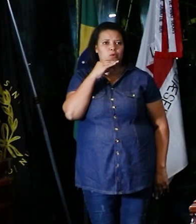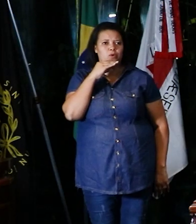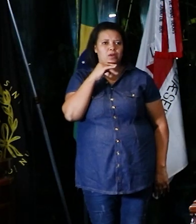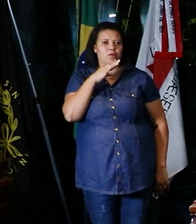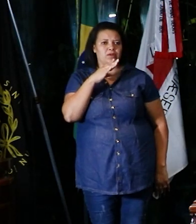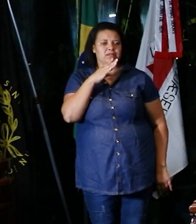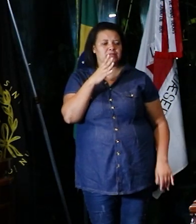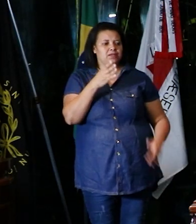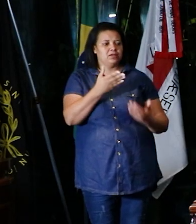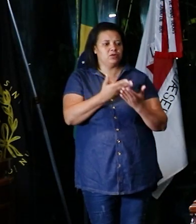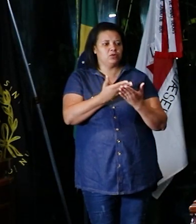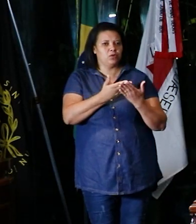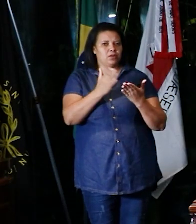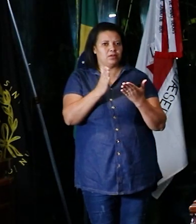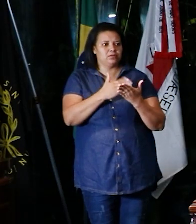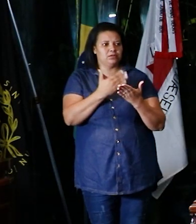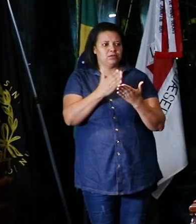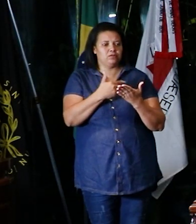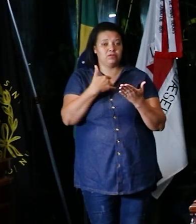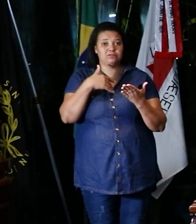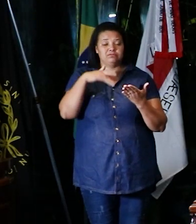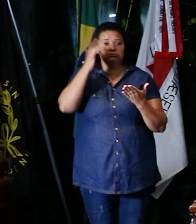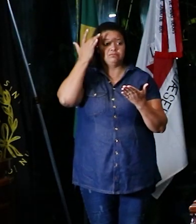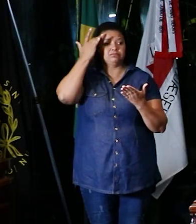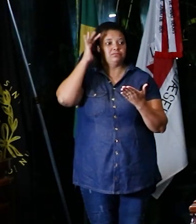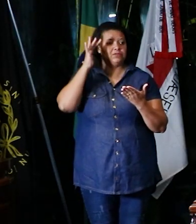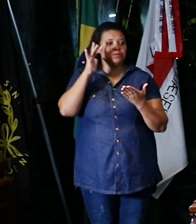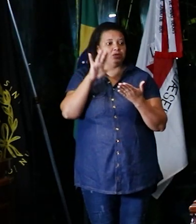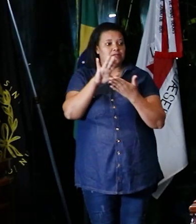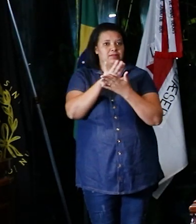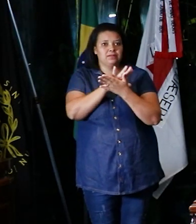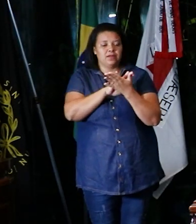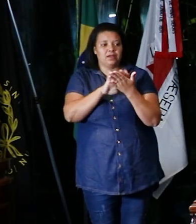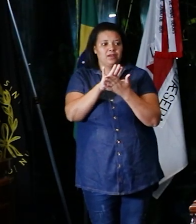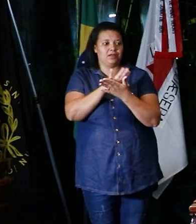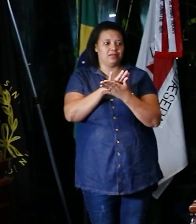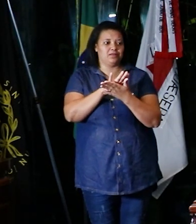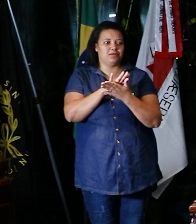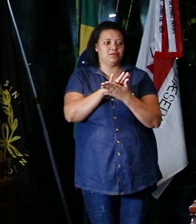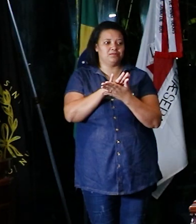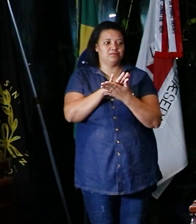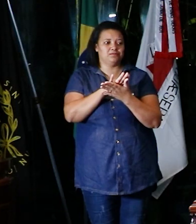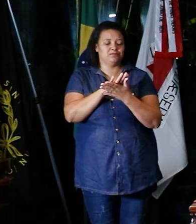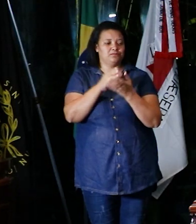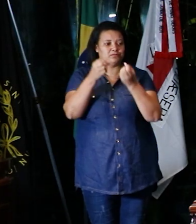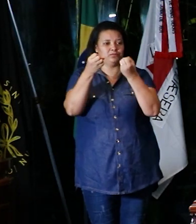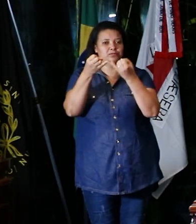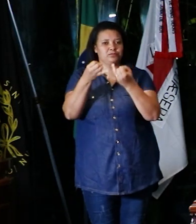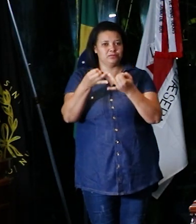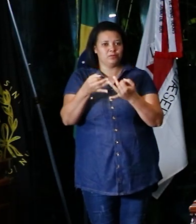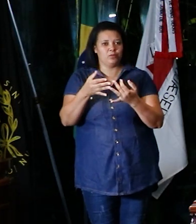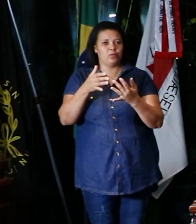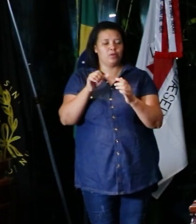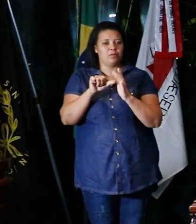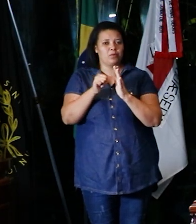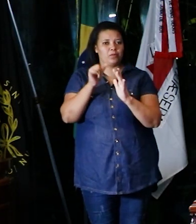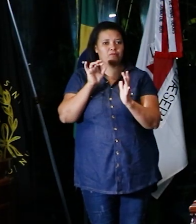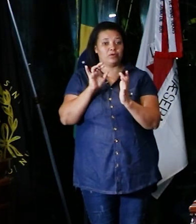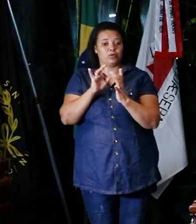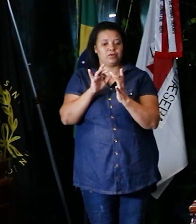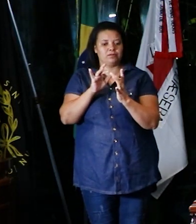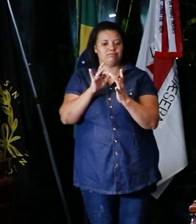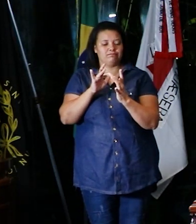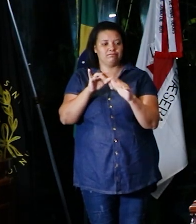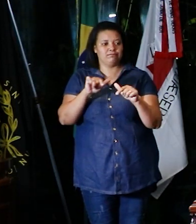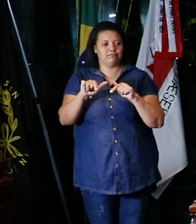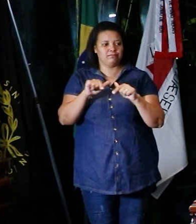Então, eu não sabia, eu não tinha nada, foi o que você chama de... foi um primeiro contato com a obra,